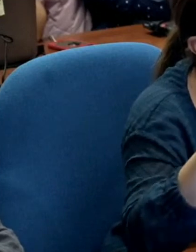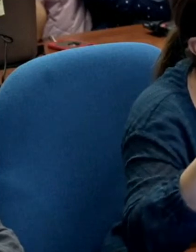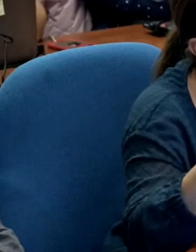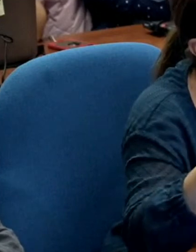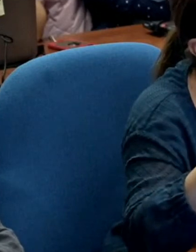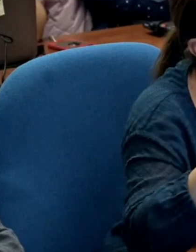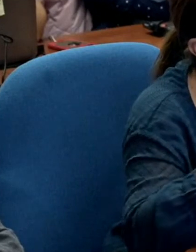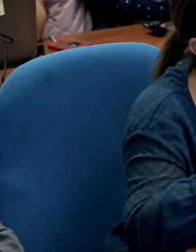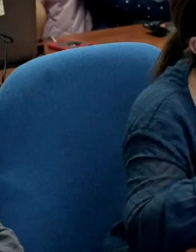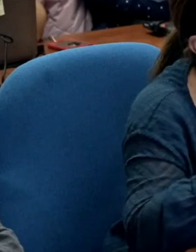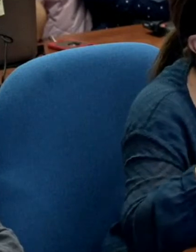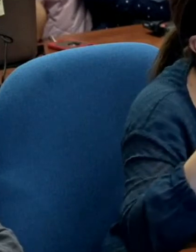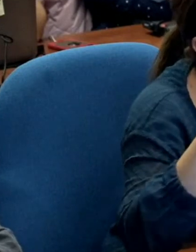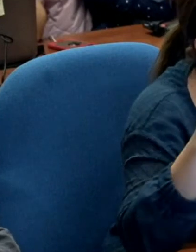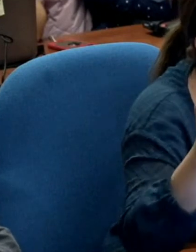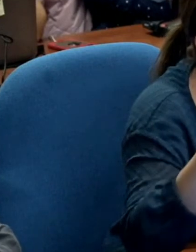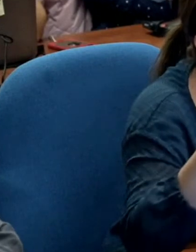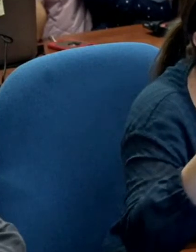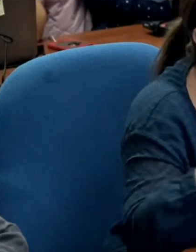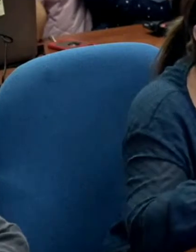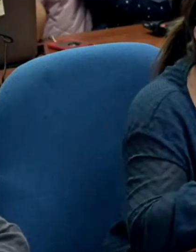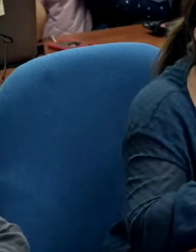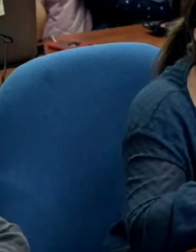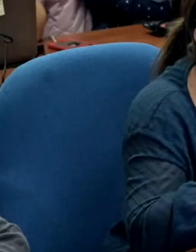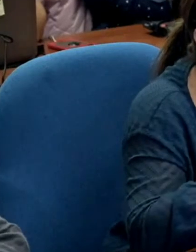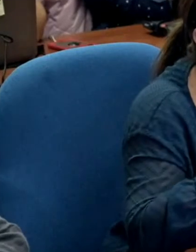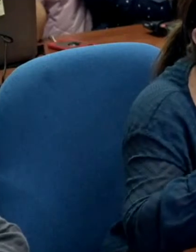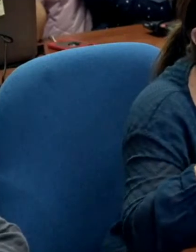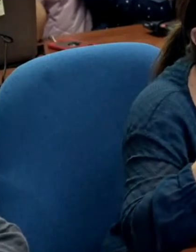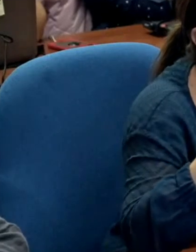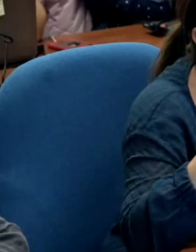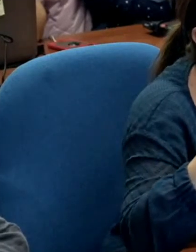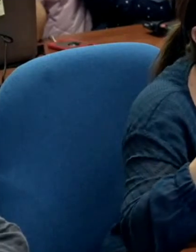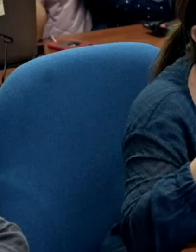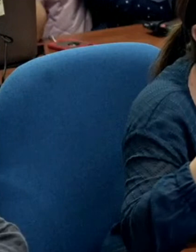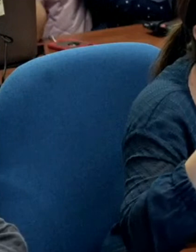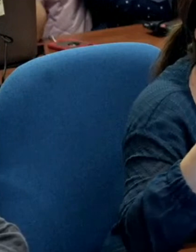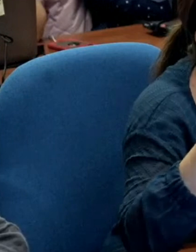el servicio de agua potable... tras lo ocurrido, Fiona,